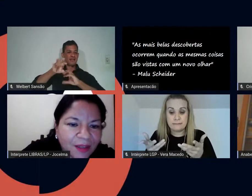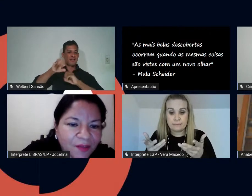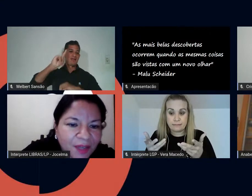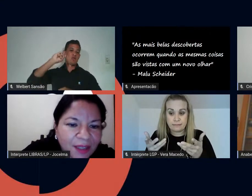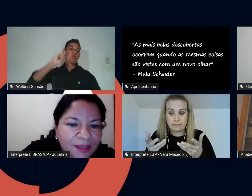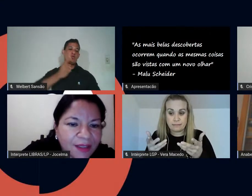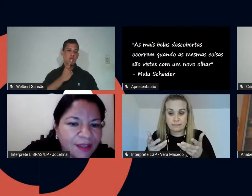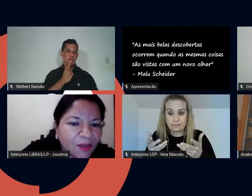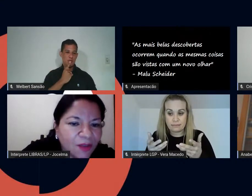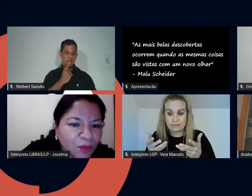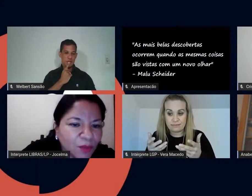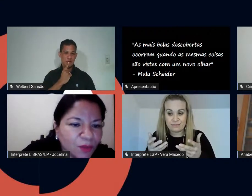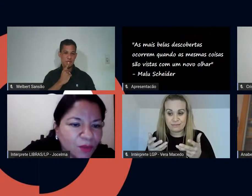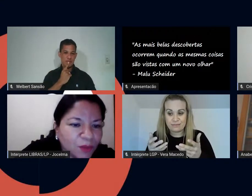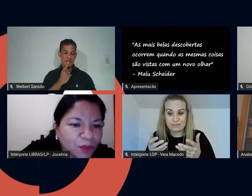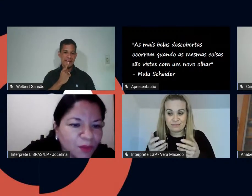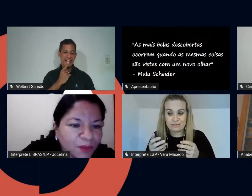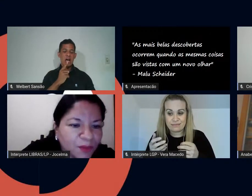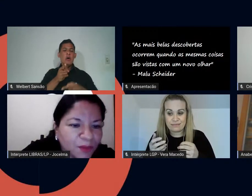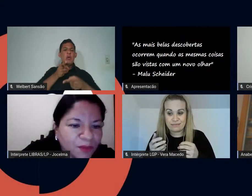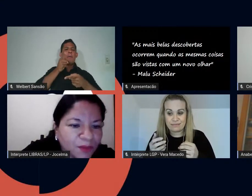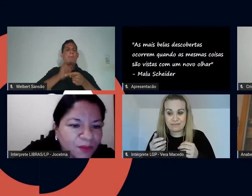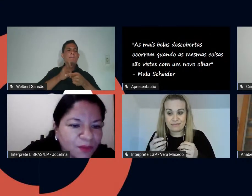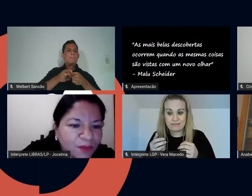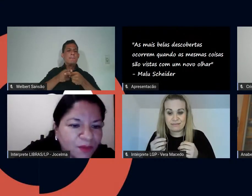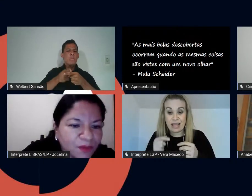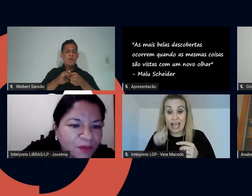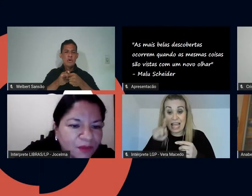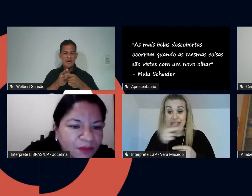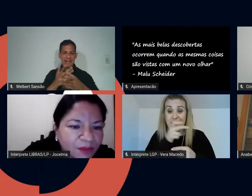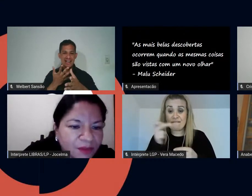frase. Essa frase quer dizer que